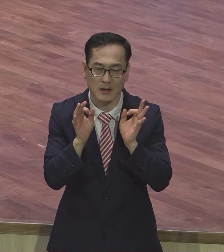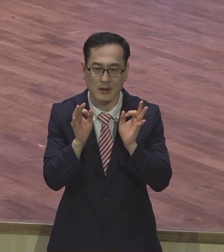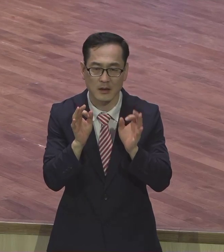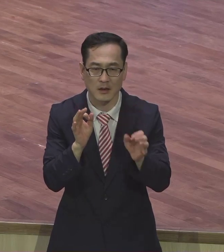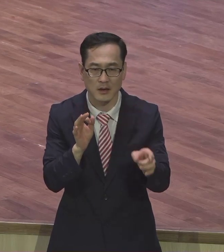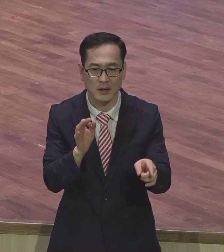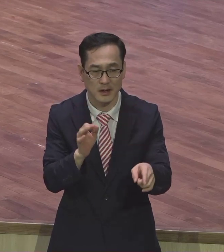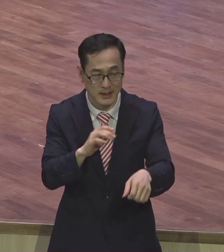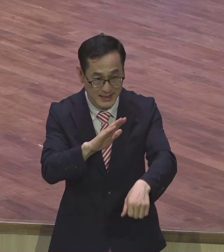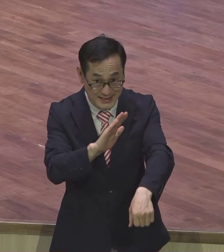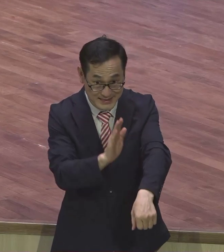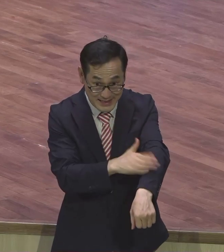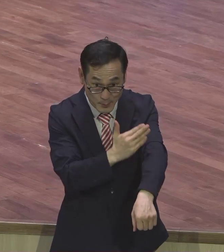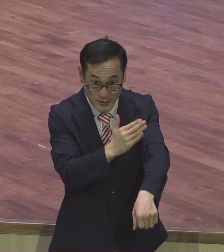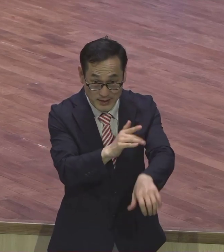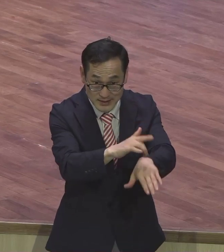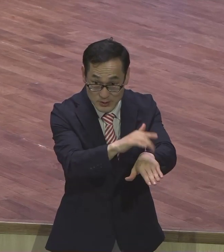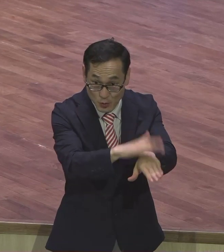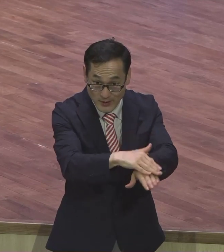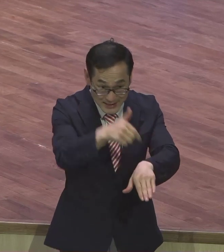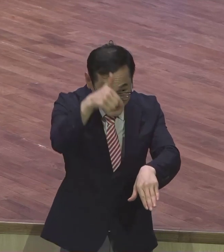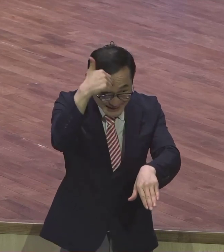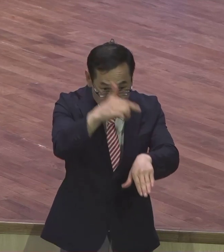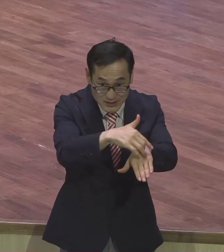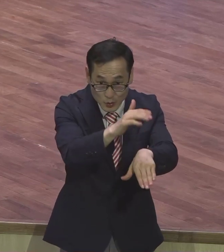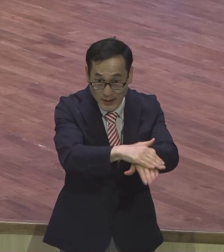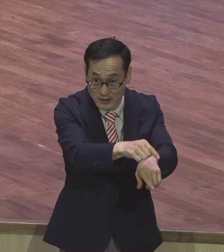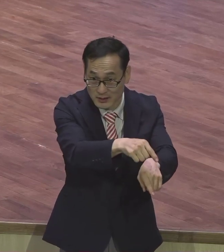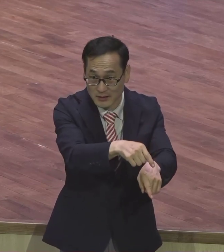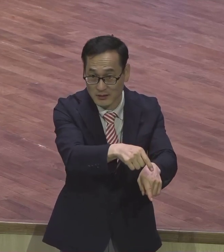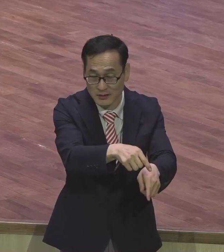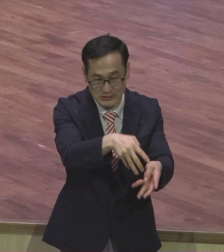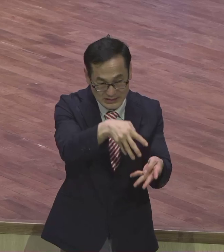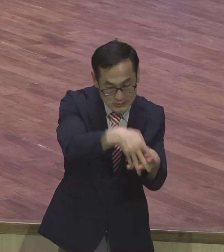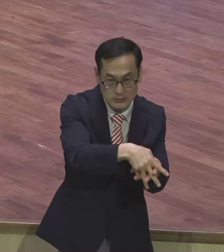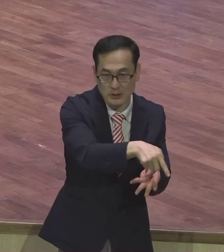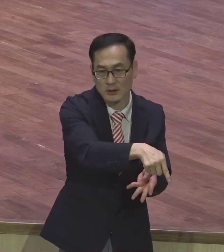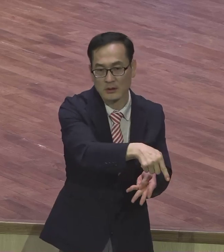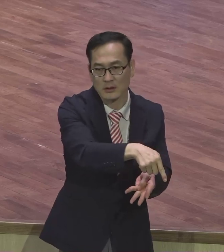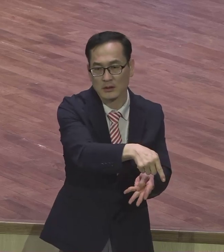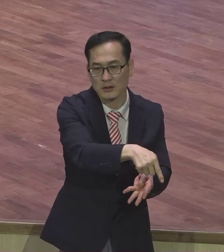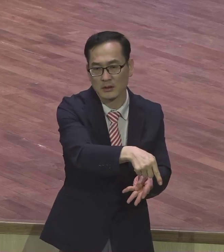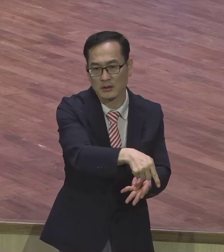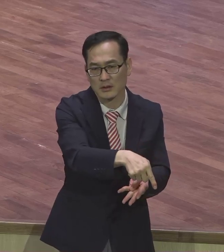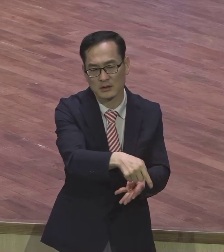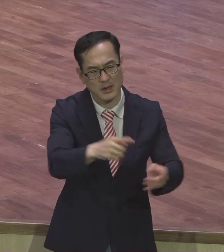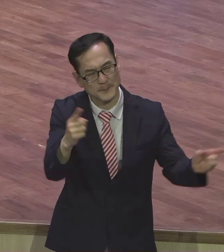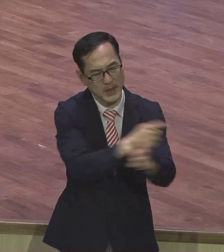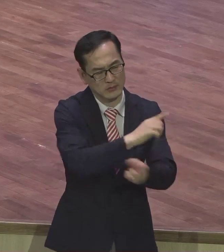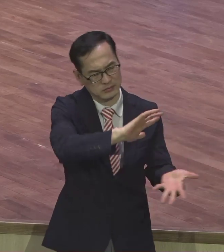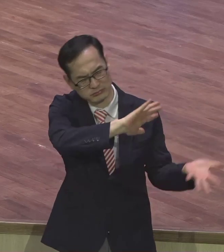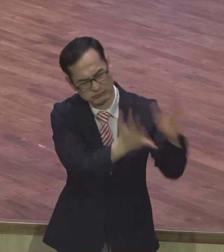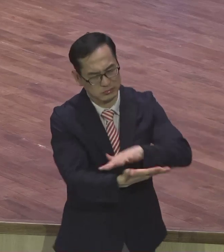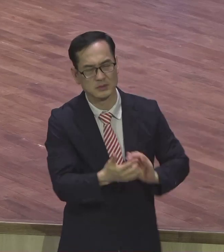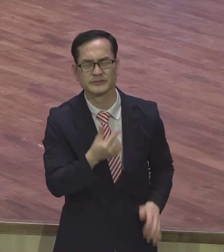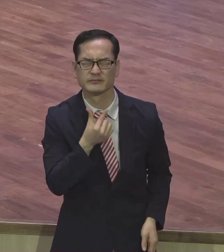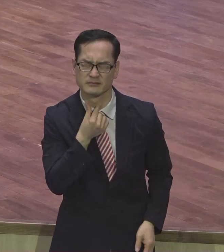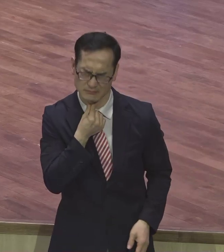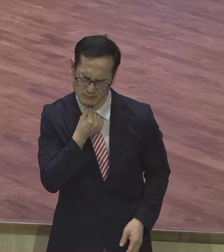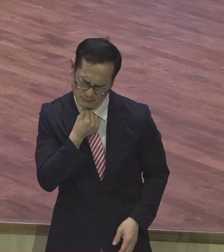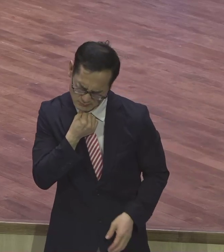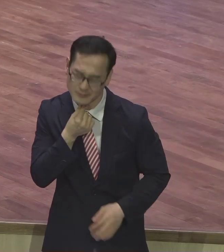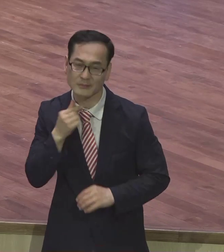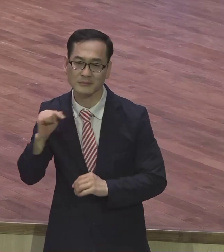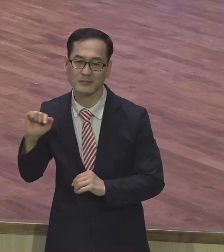각인된 예터를 가지고 있다 우리 동족이 이걸 확실히 깨버려야 된다 우리